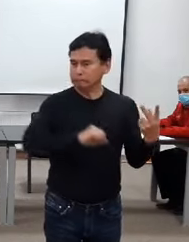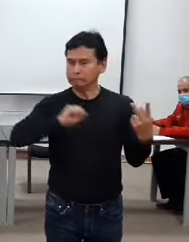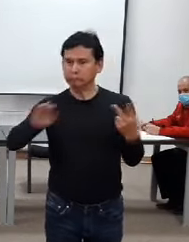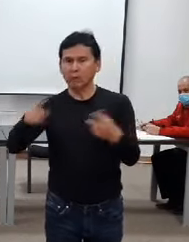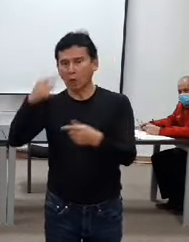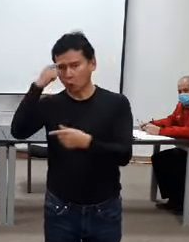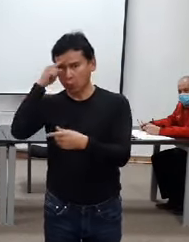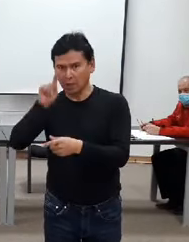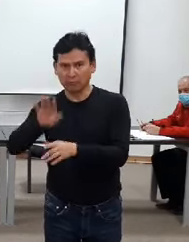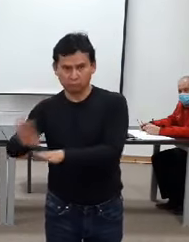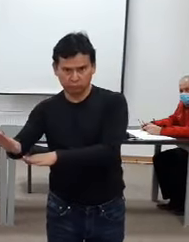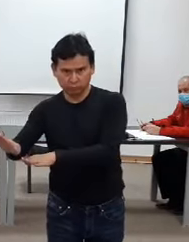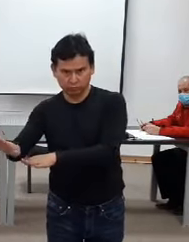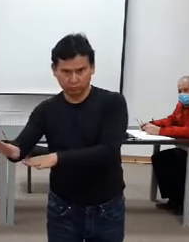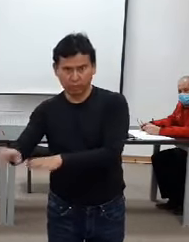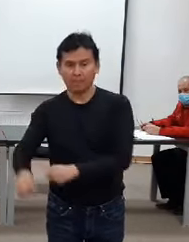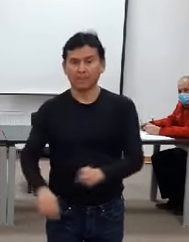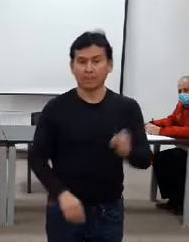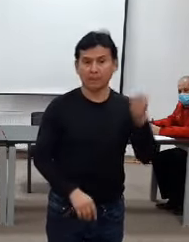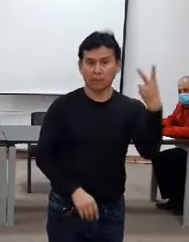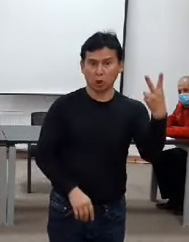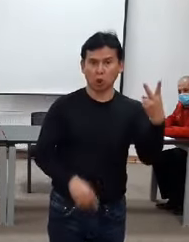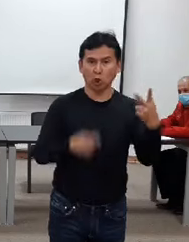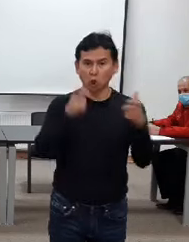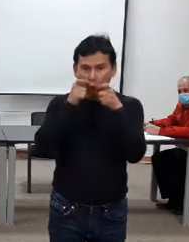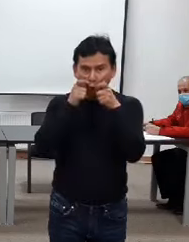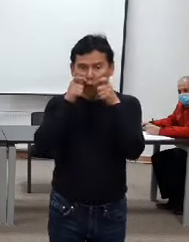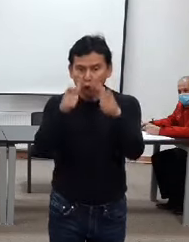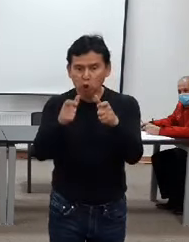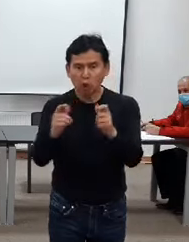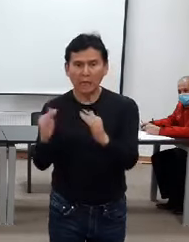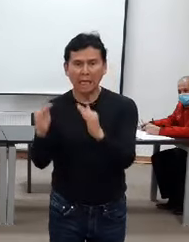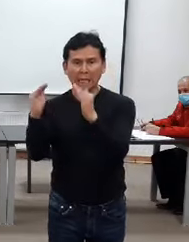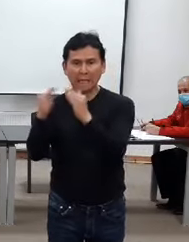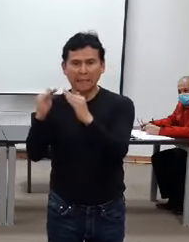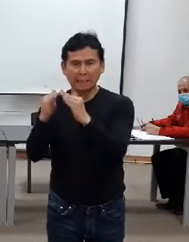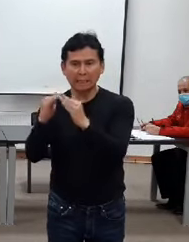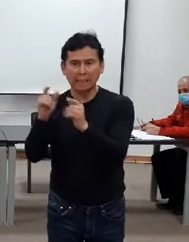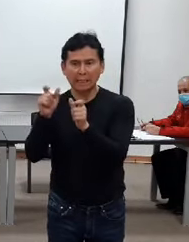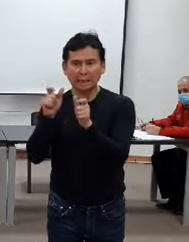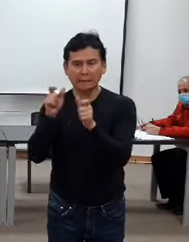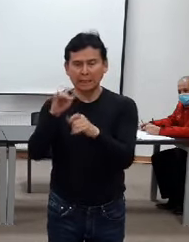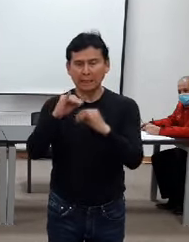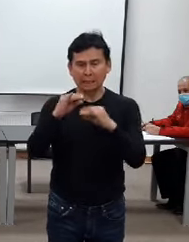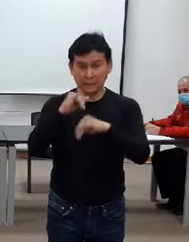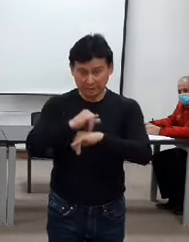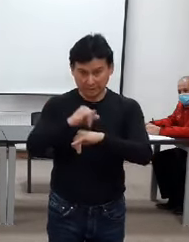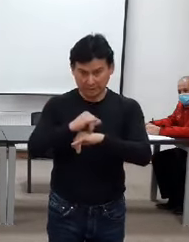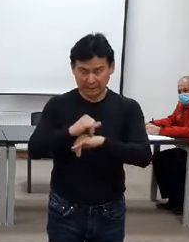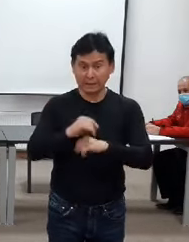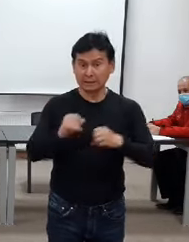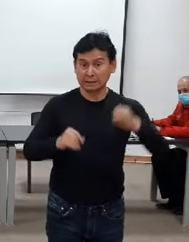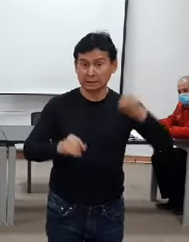asistencial. Dos, controlar residencia en la región de Aysén. Y tres, que la persona